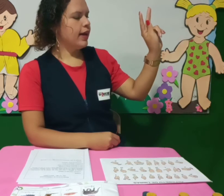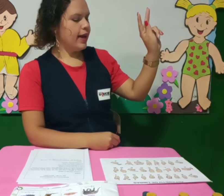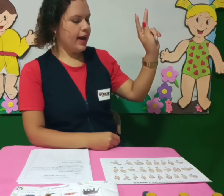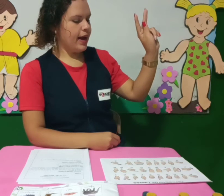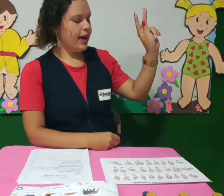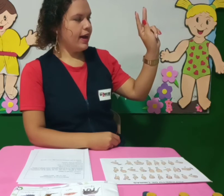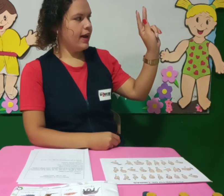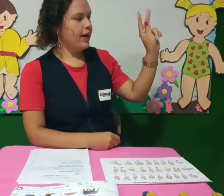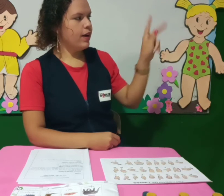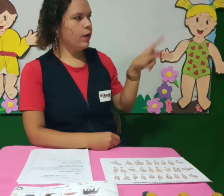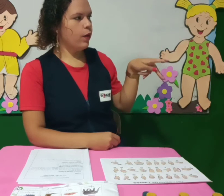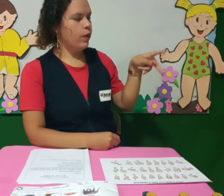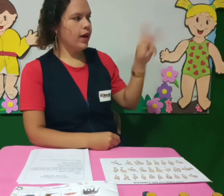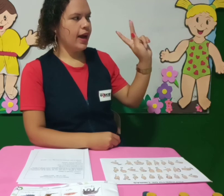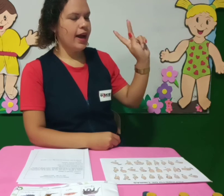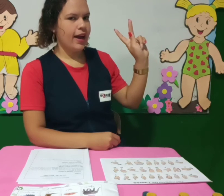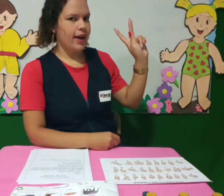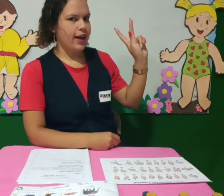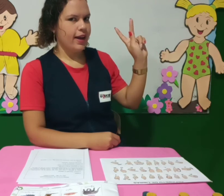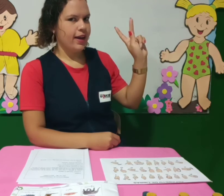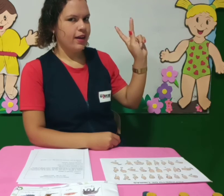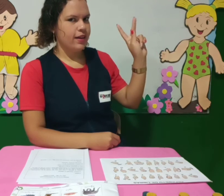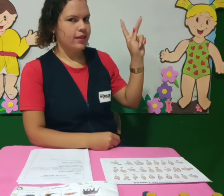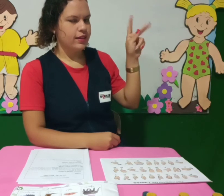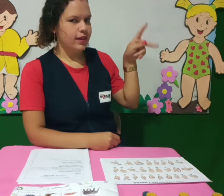K. Ó. K. K.